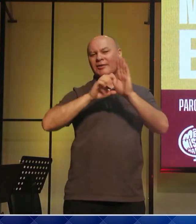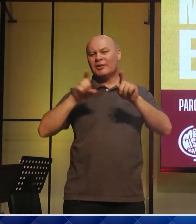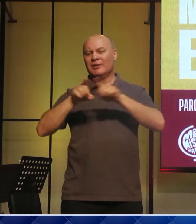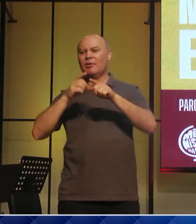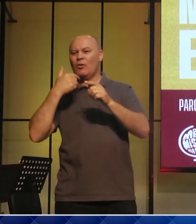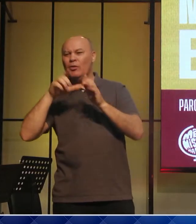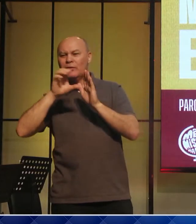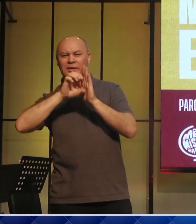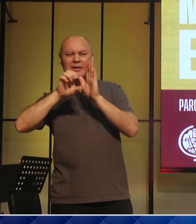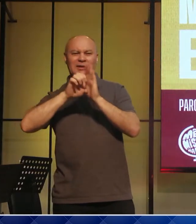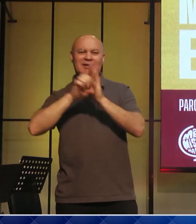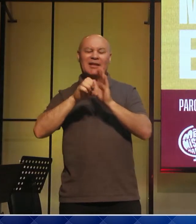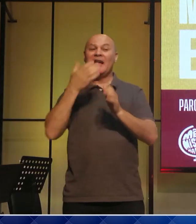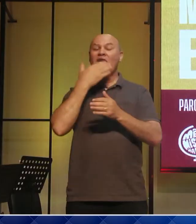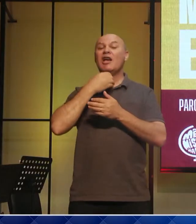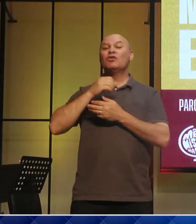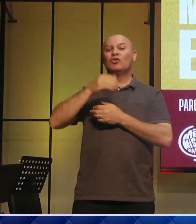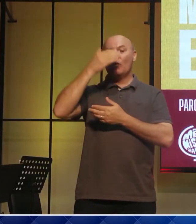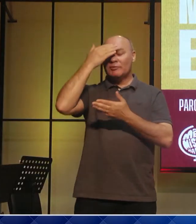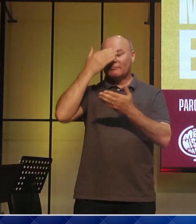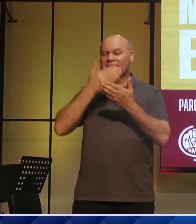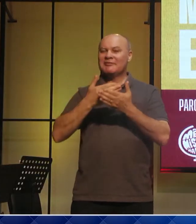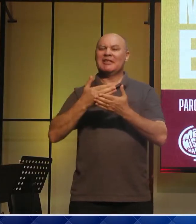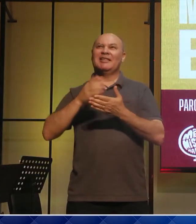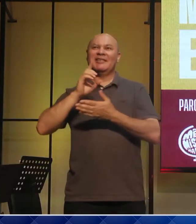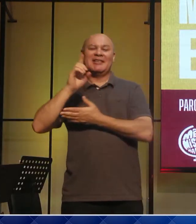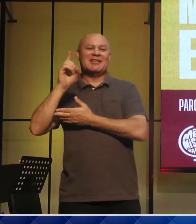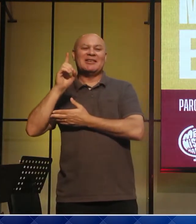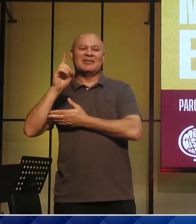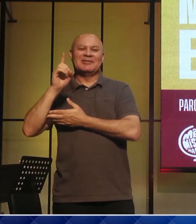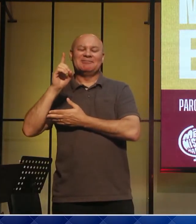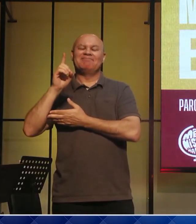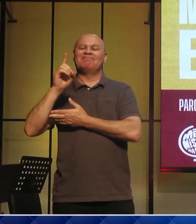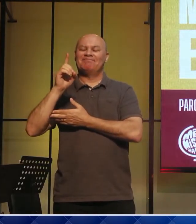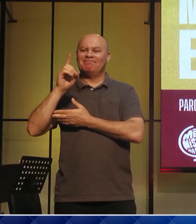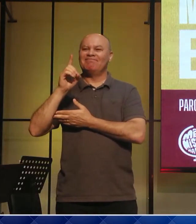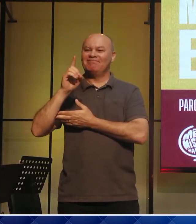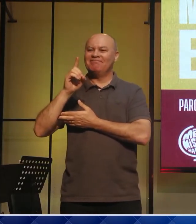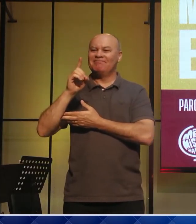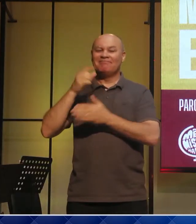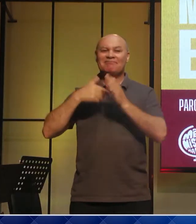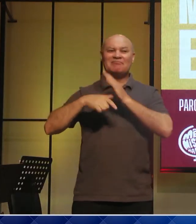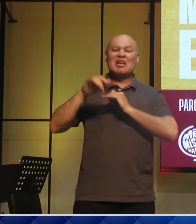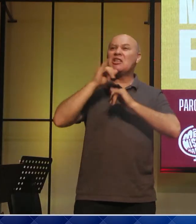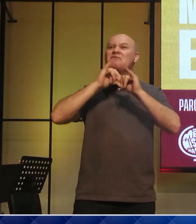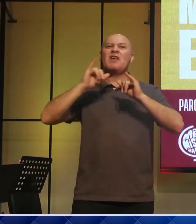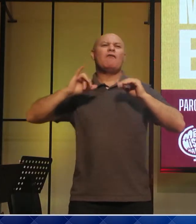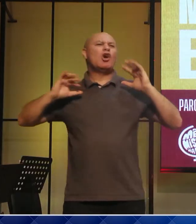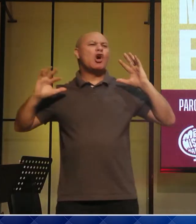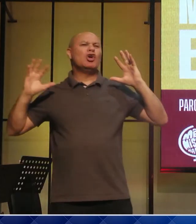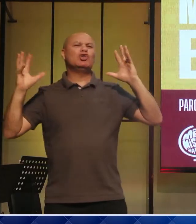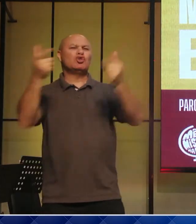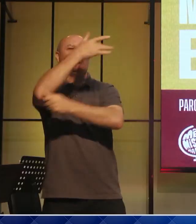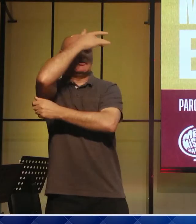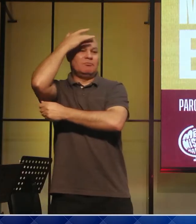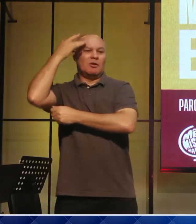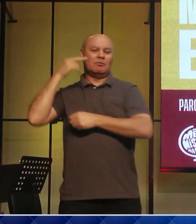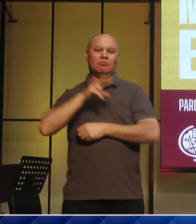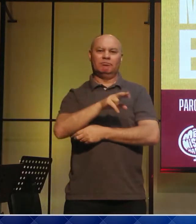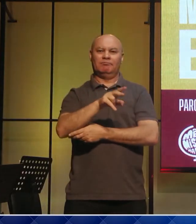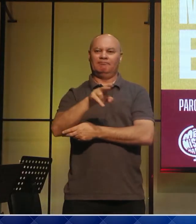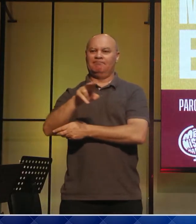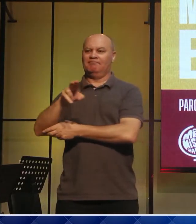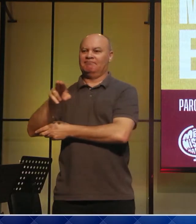num purgatório. Se C.S. Lewis é meu irmão, todos são meus irmãos.